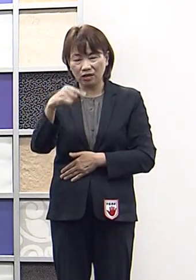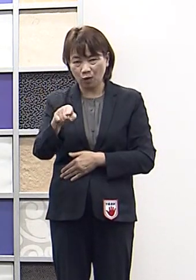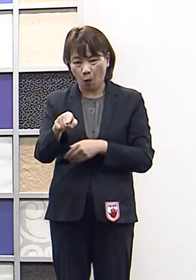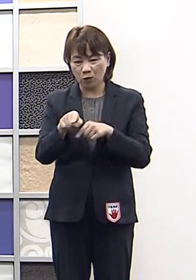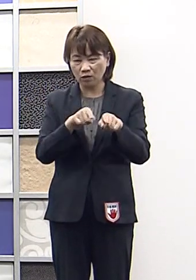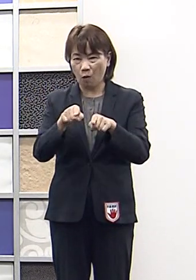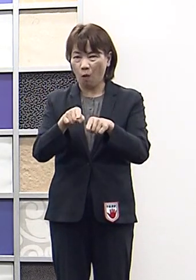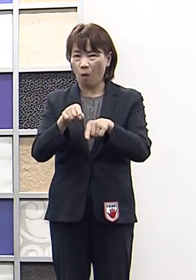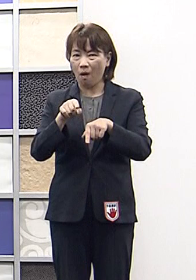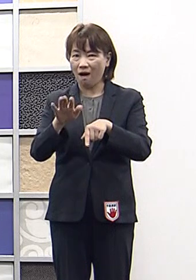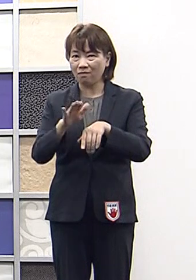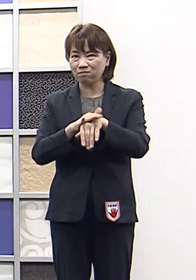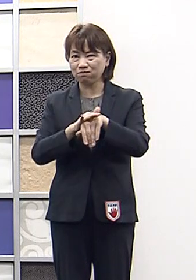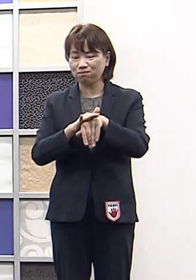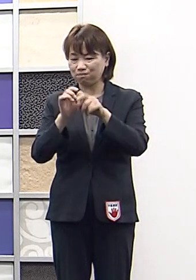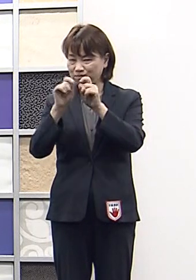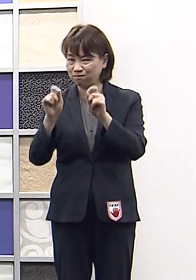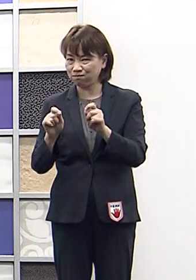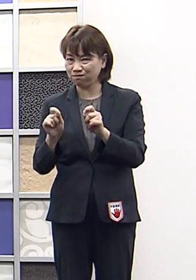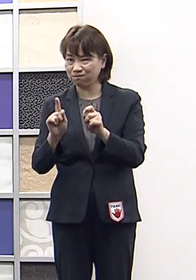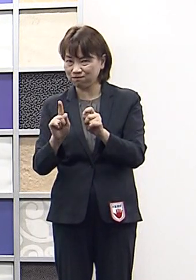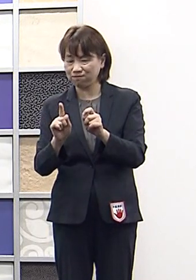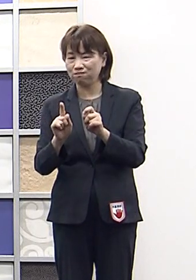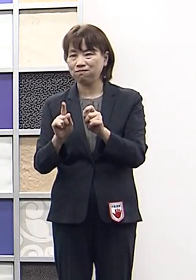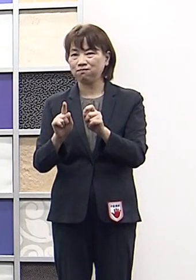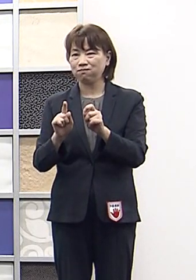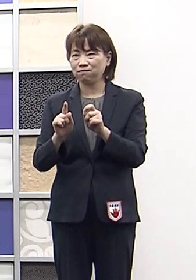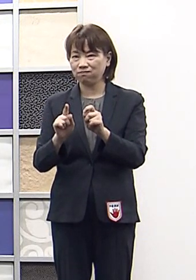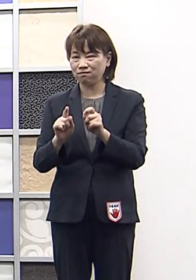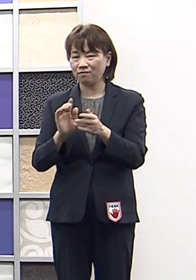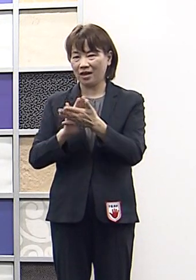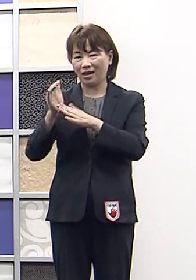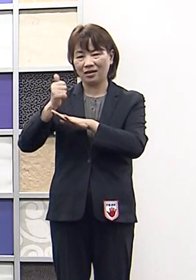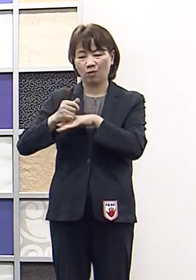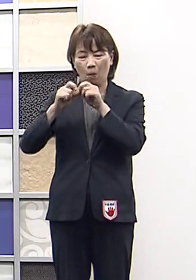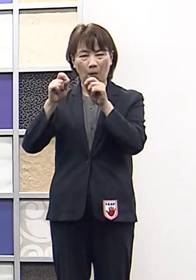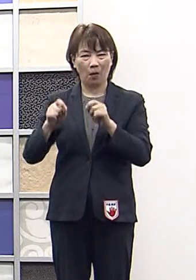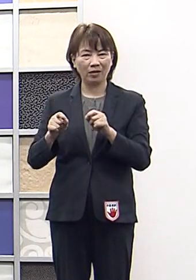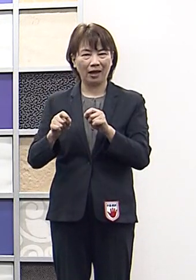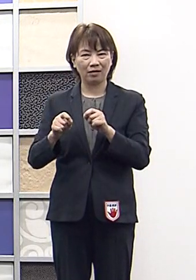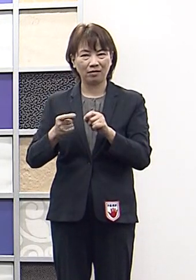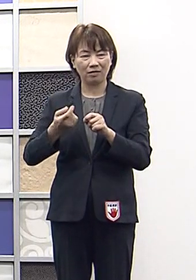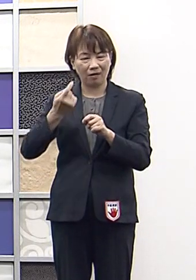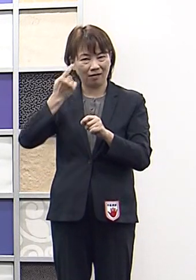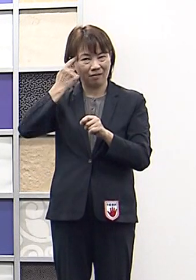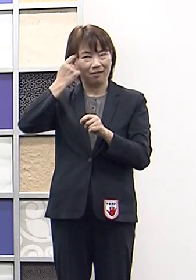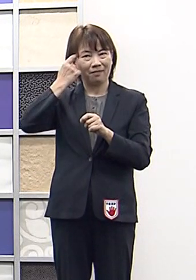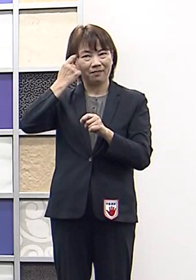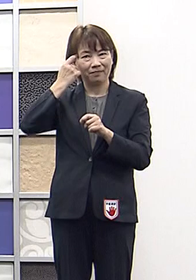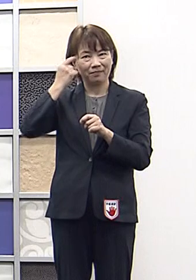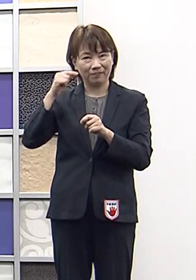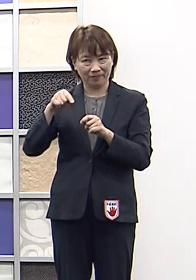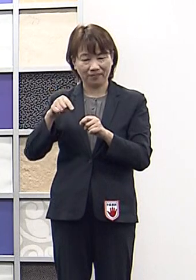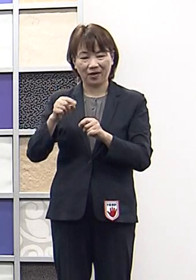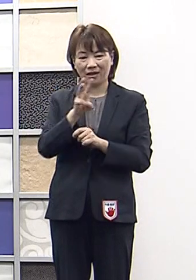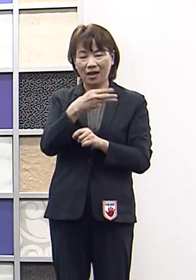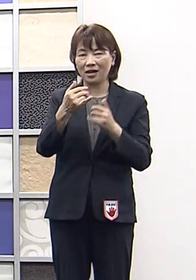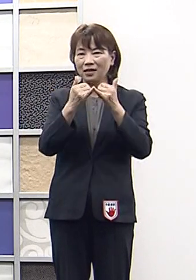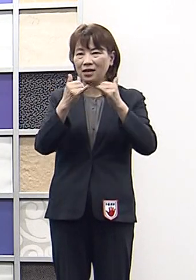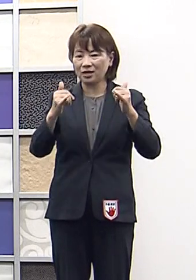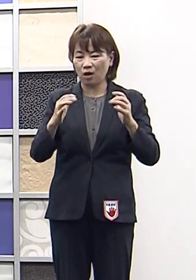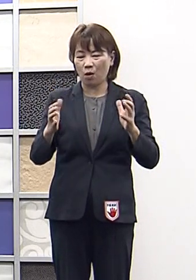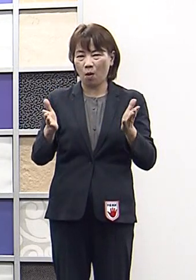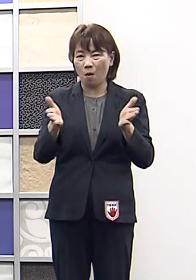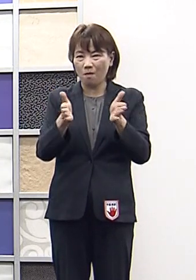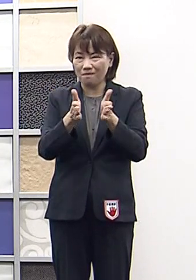質問に対して、知事の方もですね、その点については問題意識を持っておられて、まあ、第三者を交え